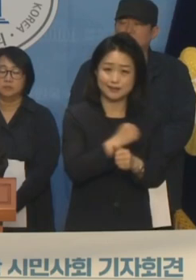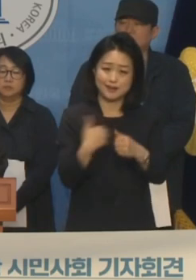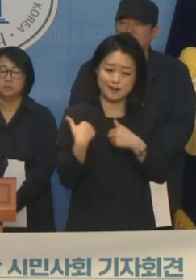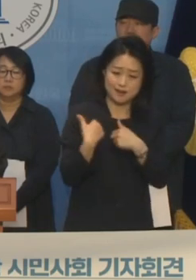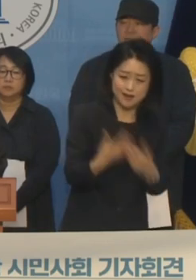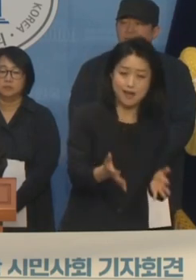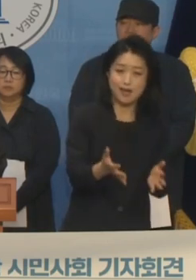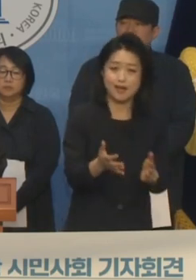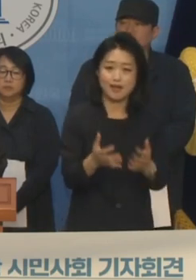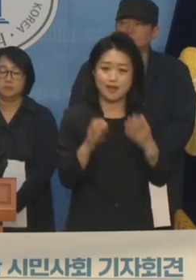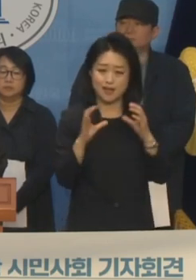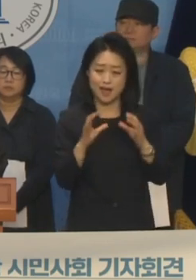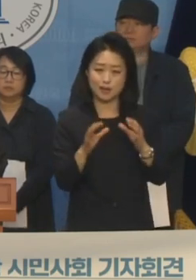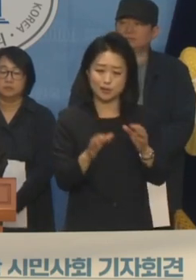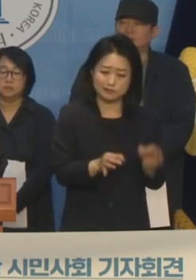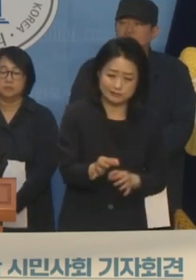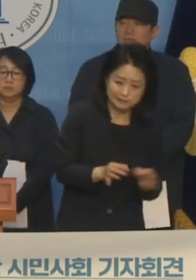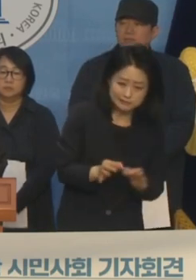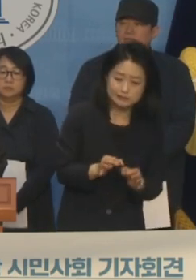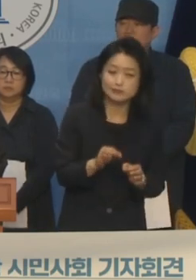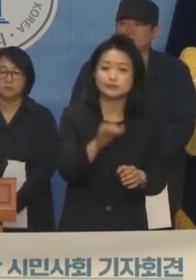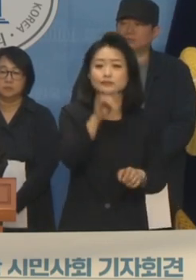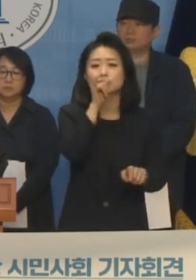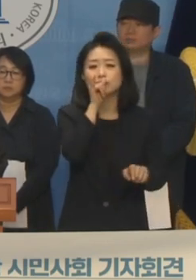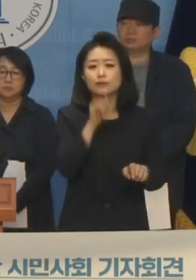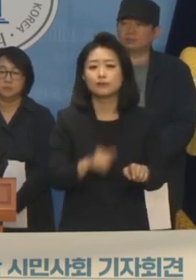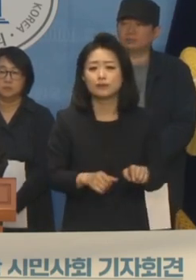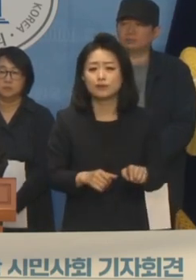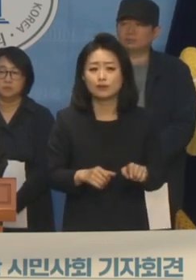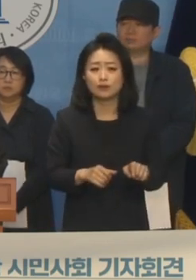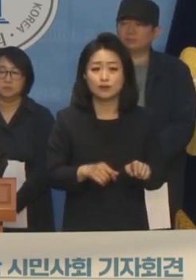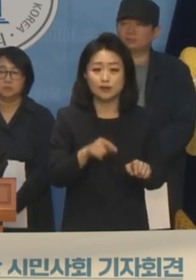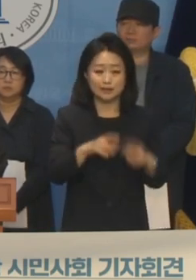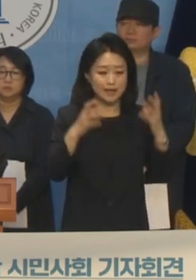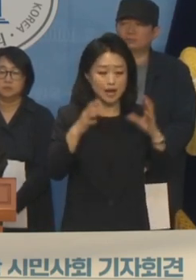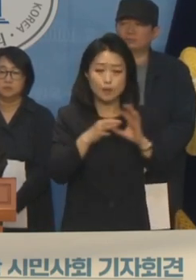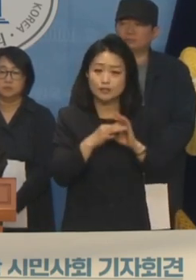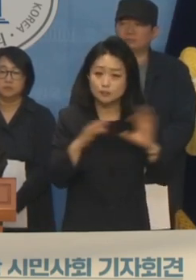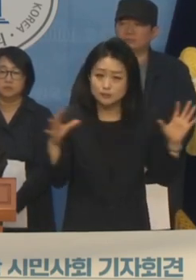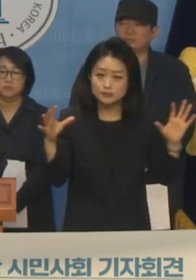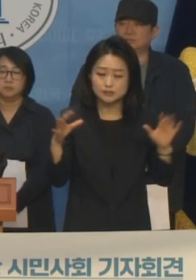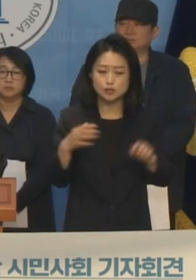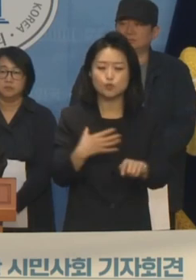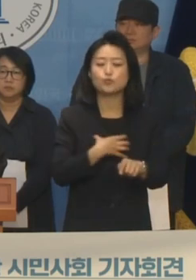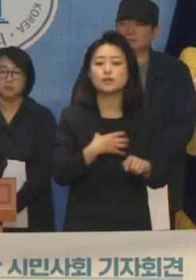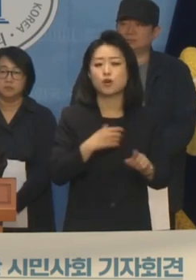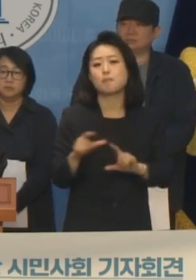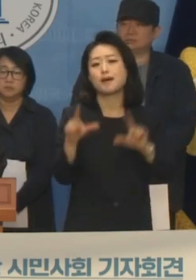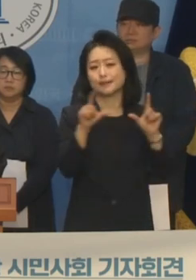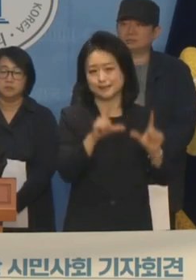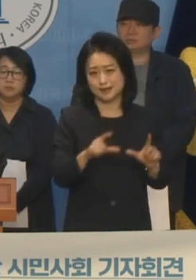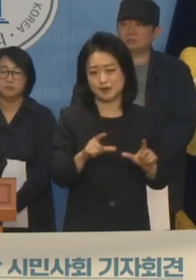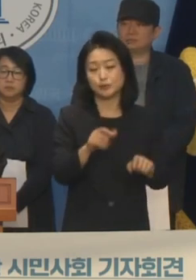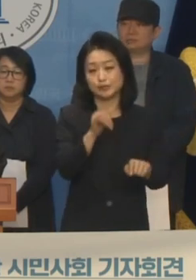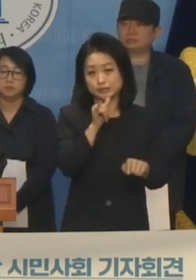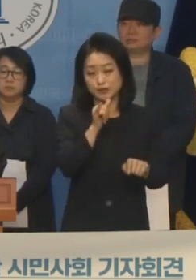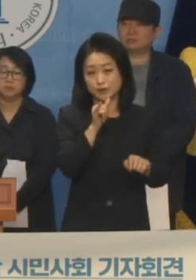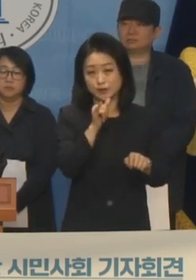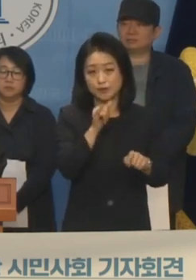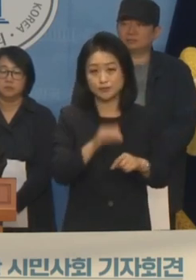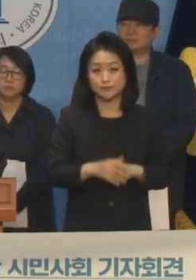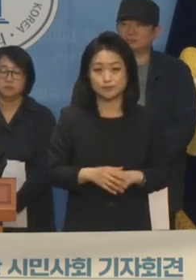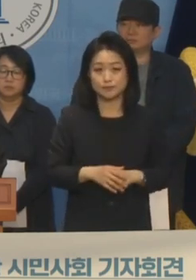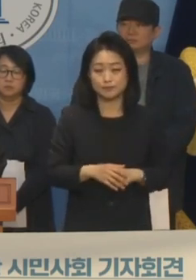고통받기도 하였습니다. 보호의 사각지대에 있는 아이들의 삶은 국적과 상관없이 위태로웠습니다. 깊이